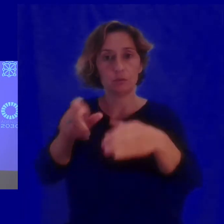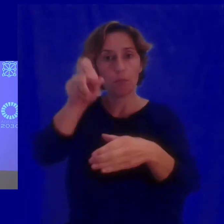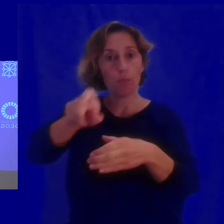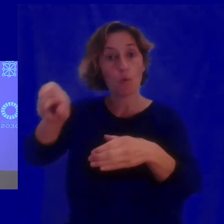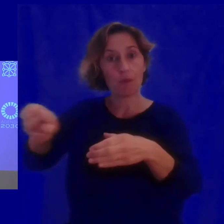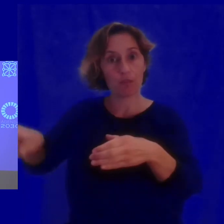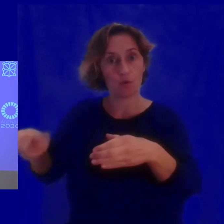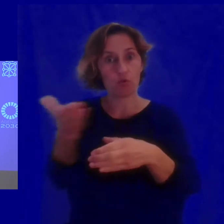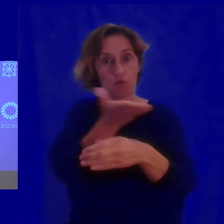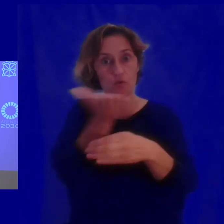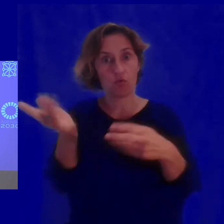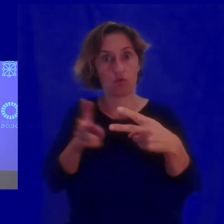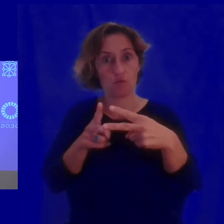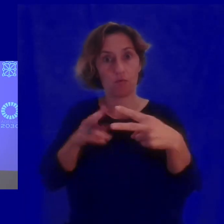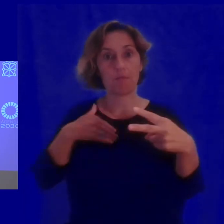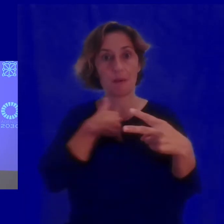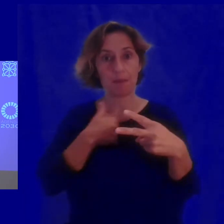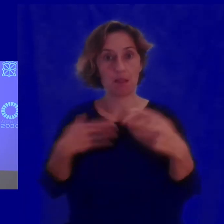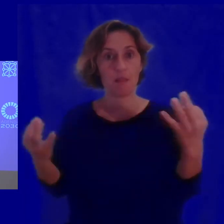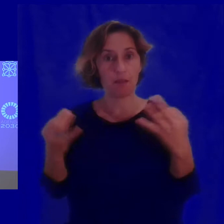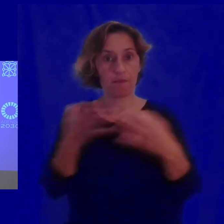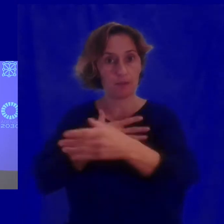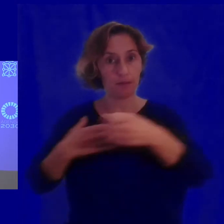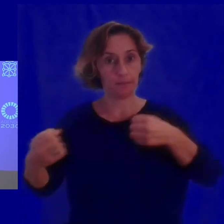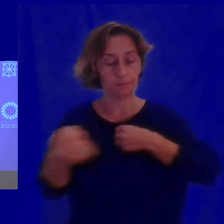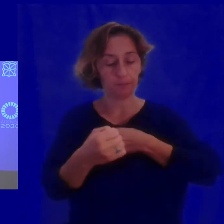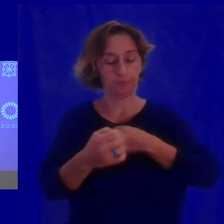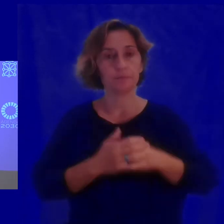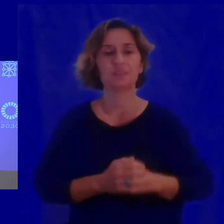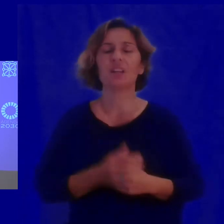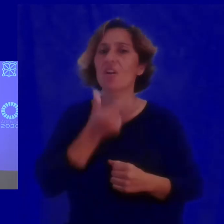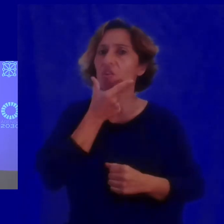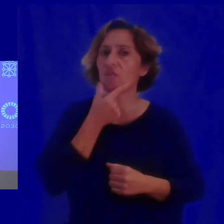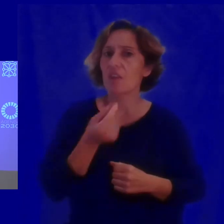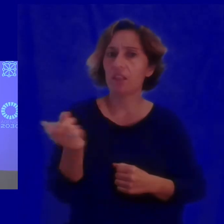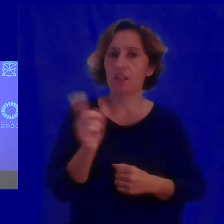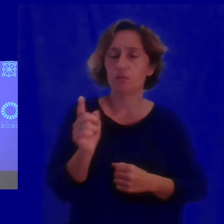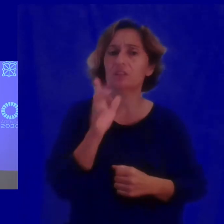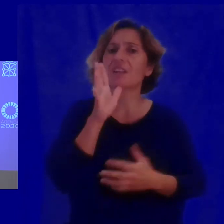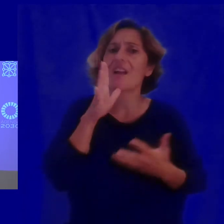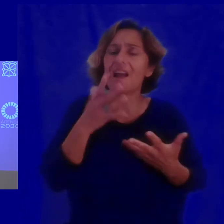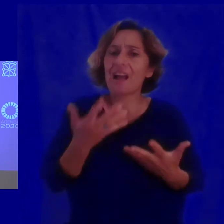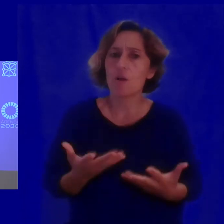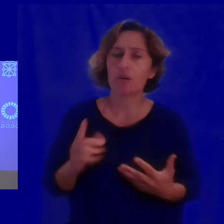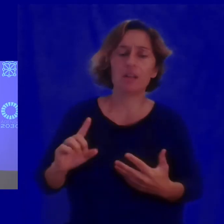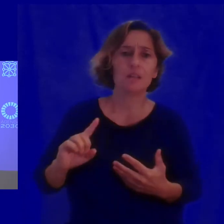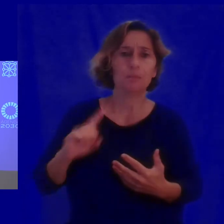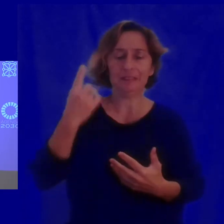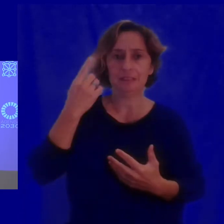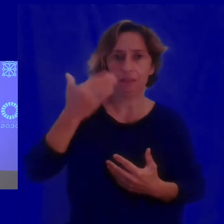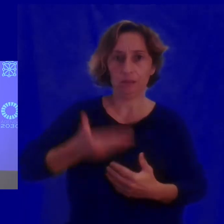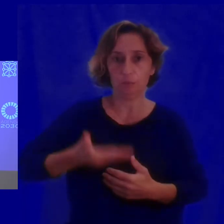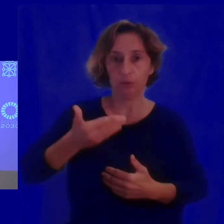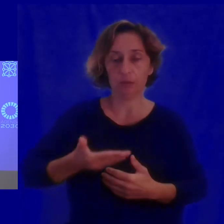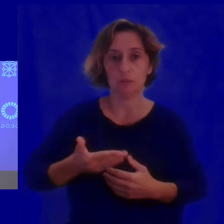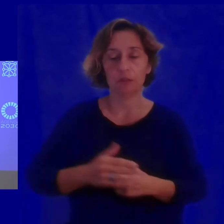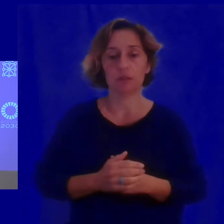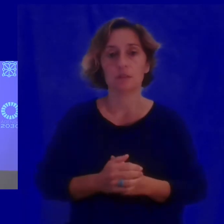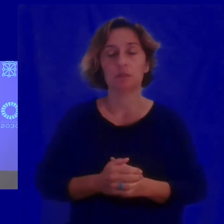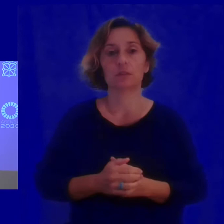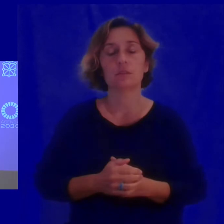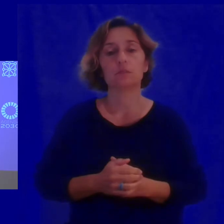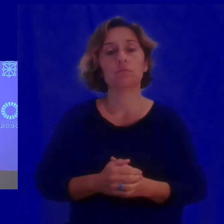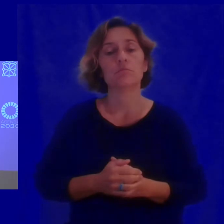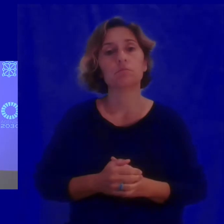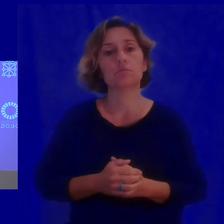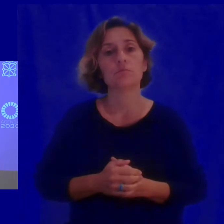Y no resulta fácil y por ello, ahora más que nunca, creo que es muy importante partir y apoyarse en